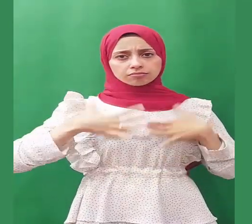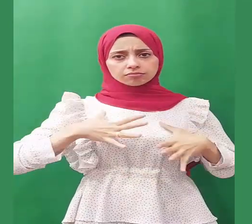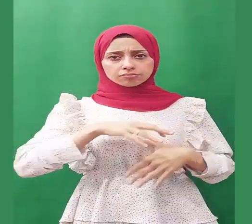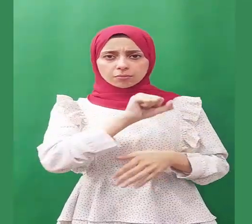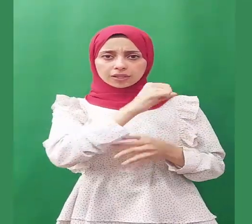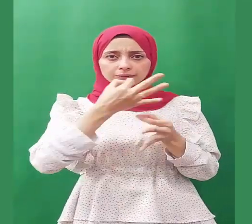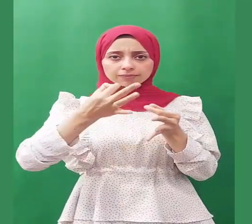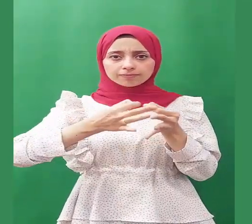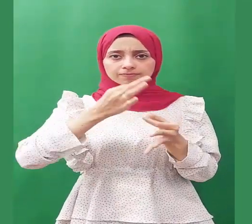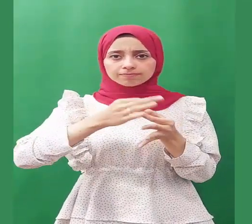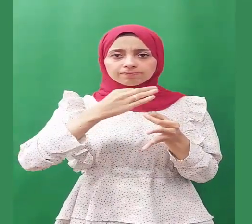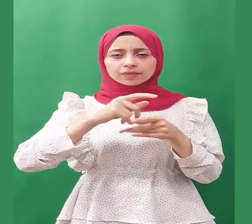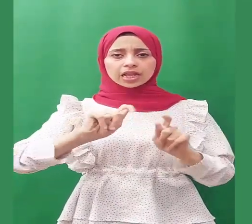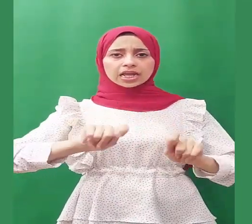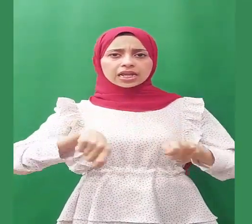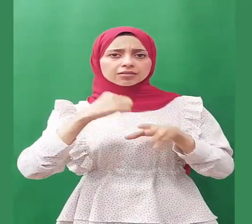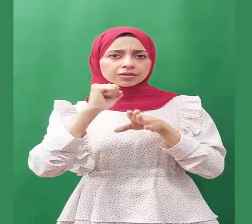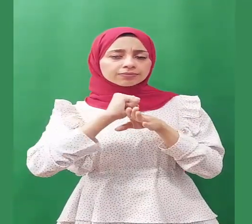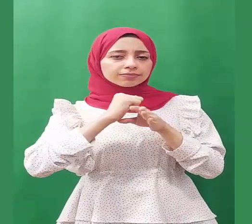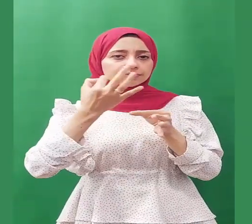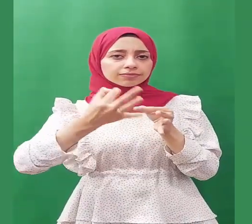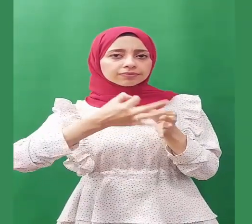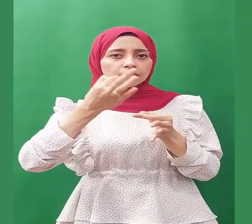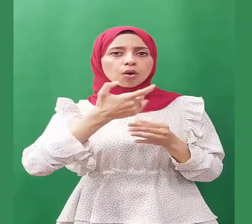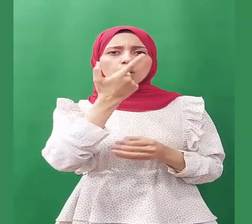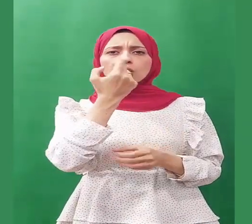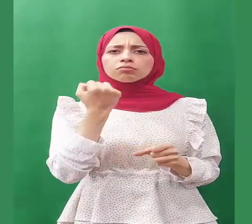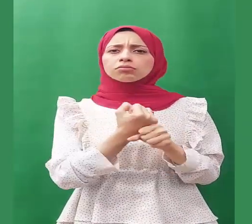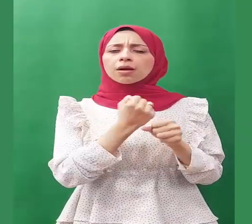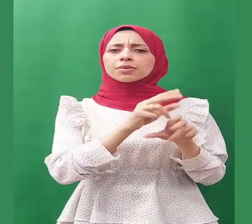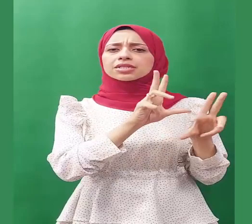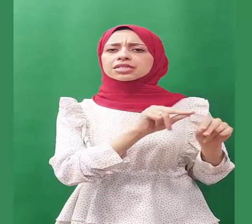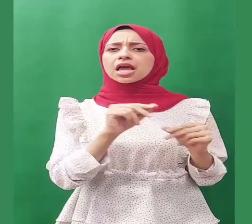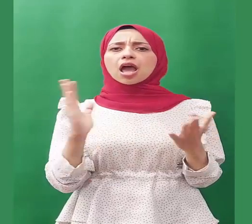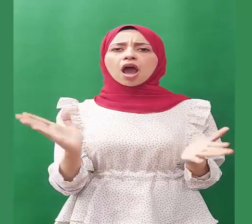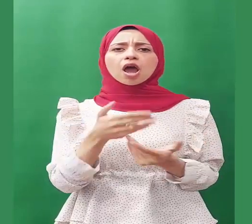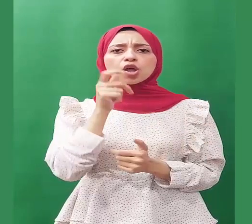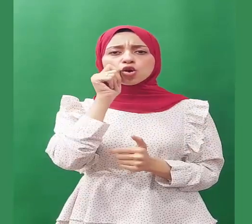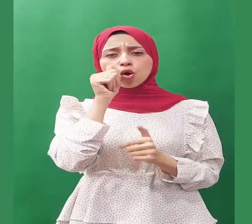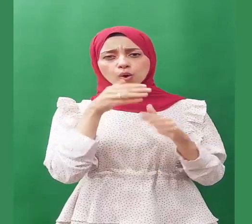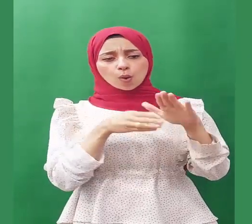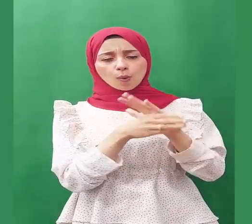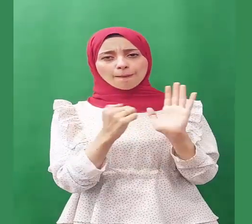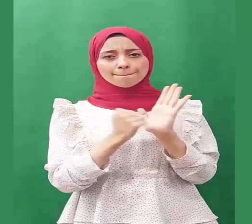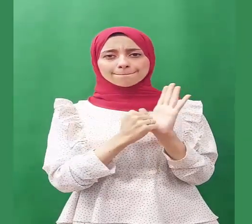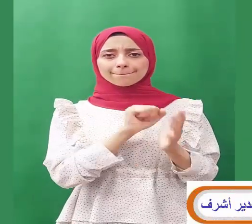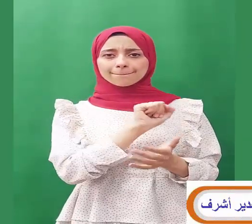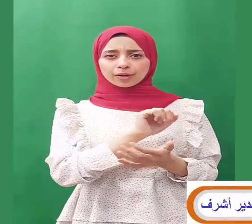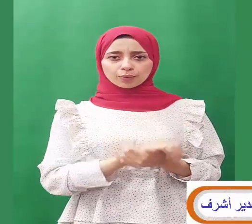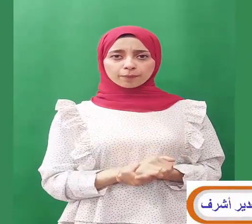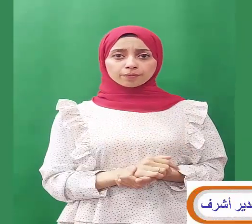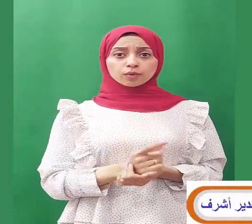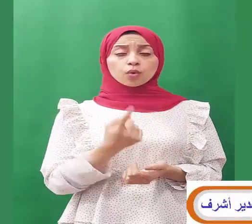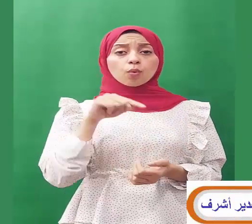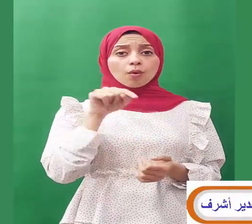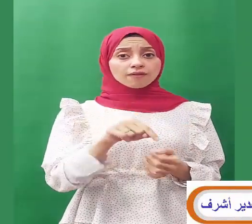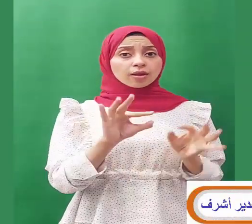ثوبه ويخصف نعله ويعمل ما يعمل الرجال في بيوتهم وفي روايه قالت